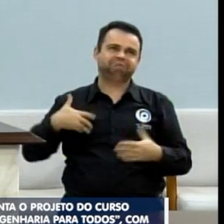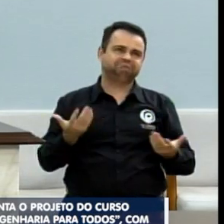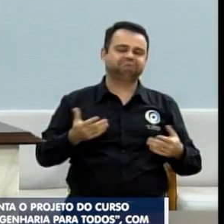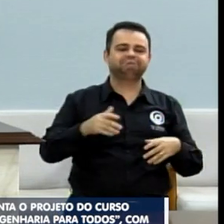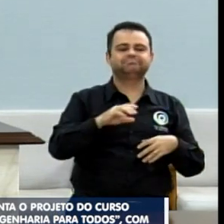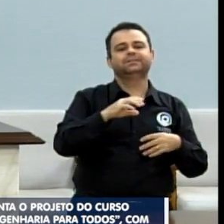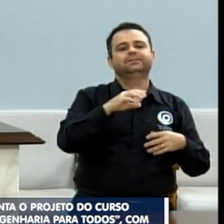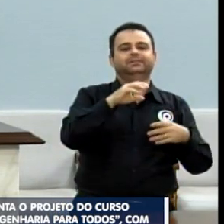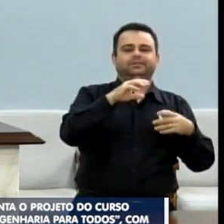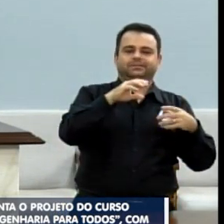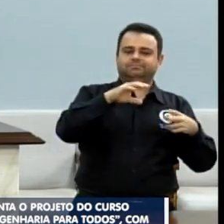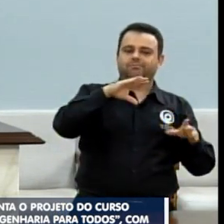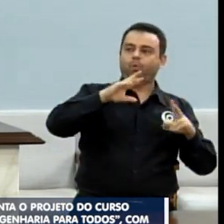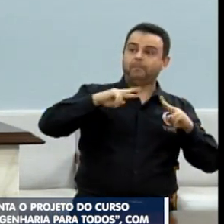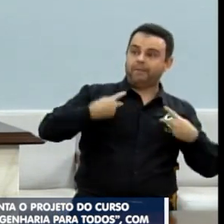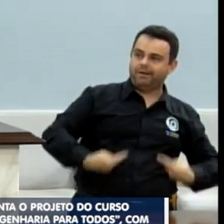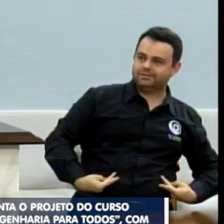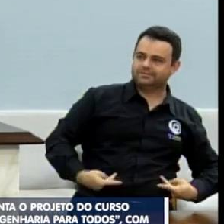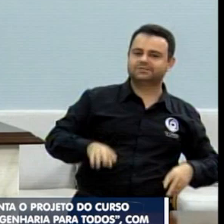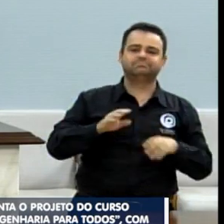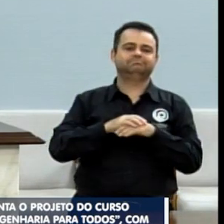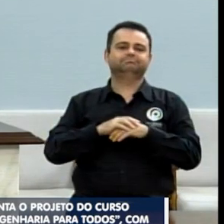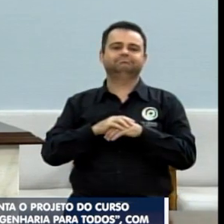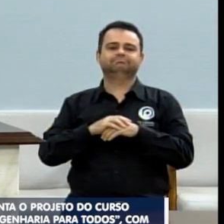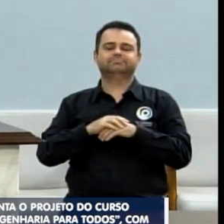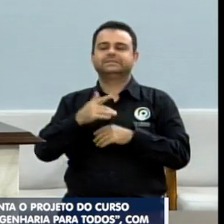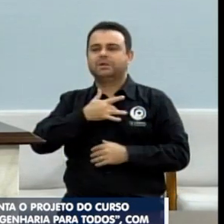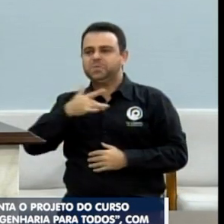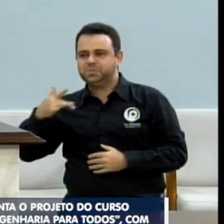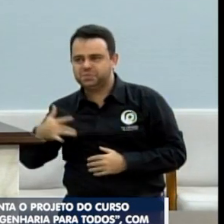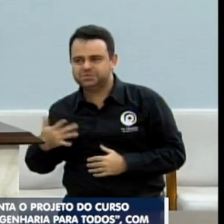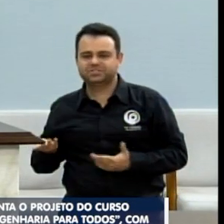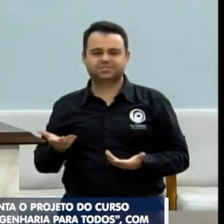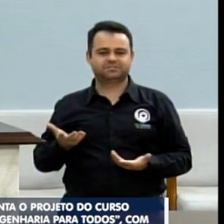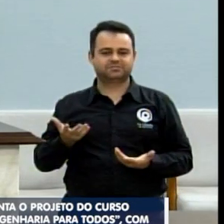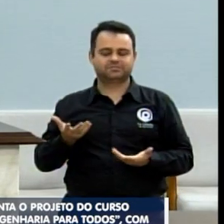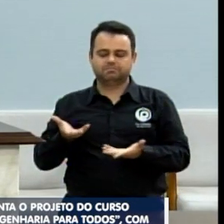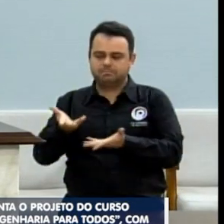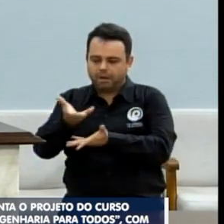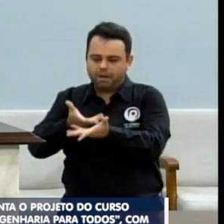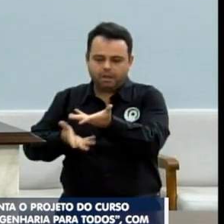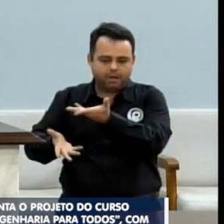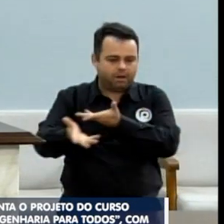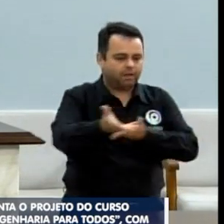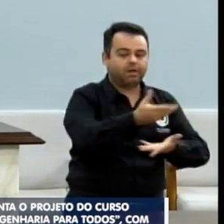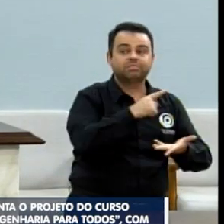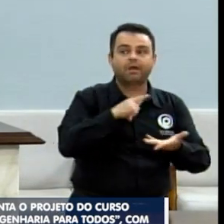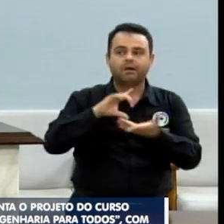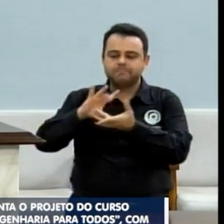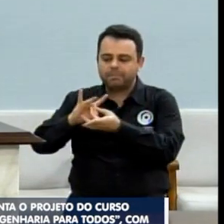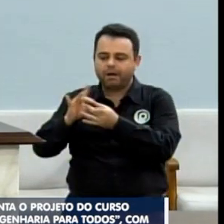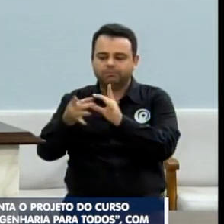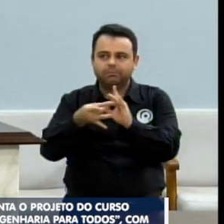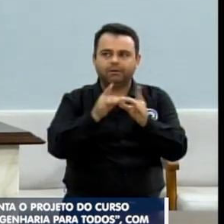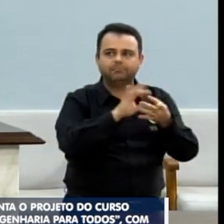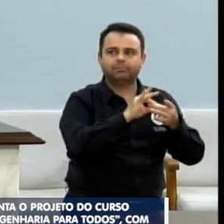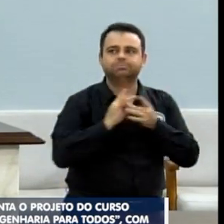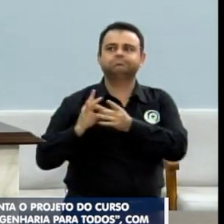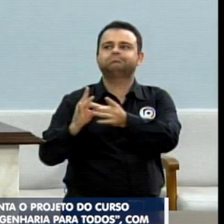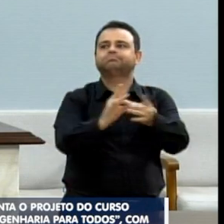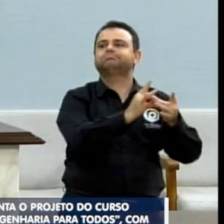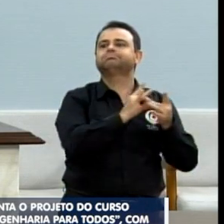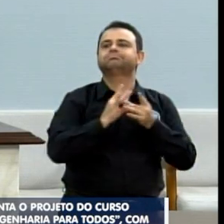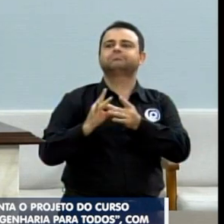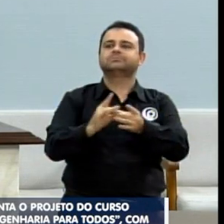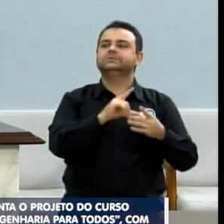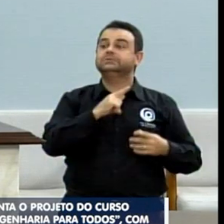a engenharia. E, com isso, nós vemos como as áreas se integram. E despertamos também os interesses